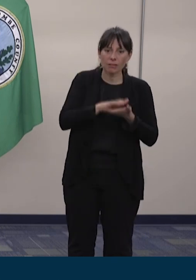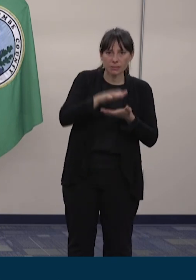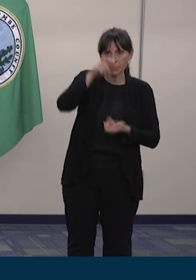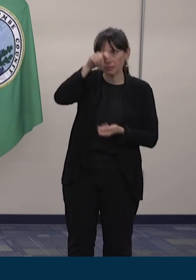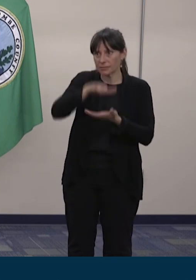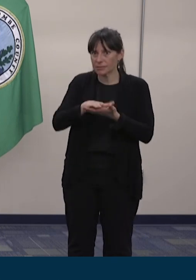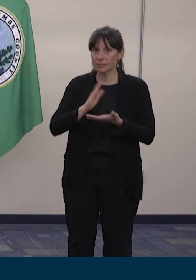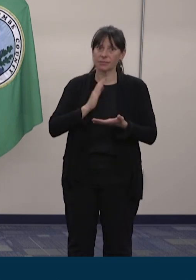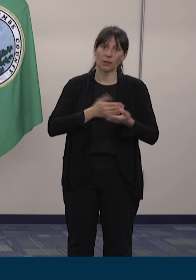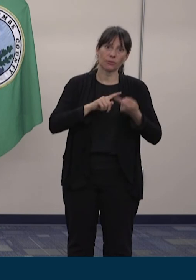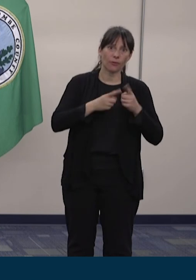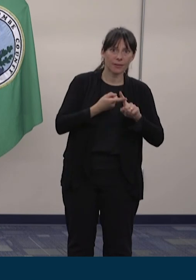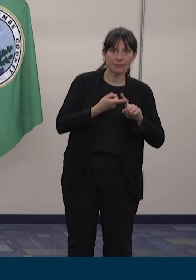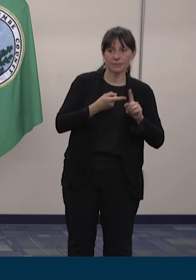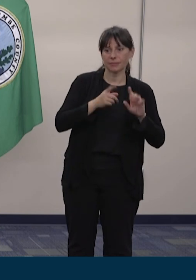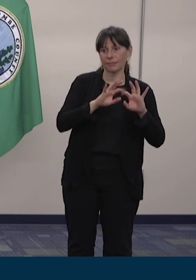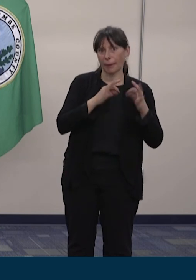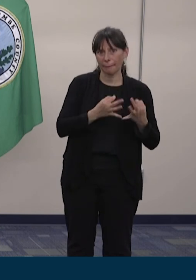friends. amigos.